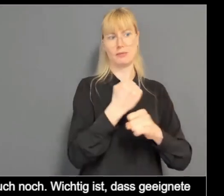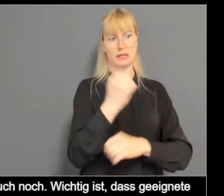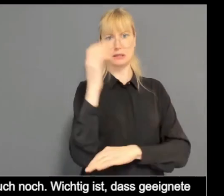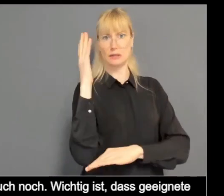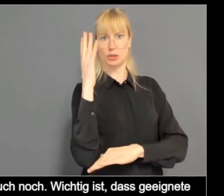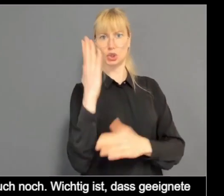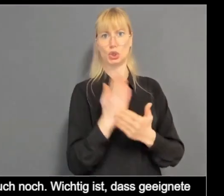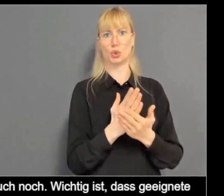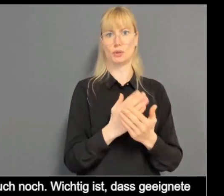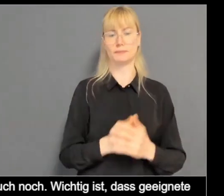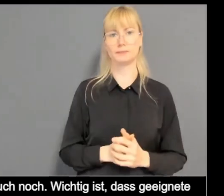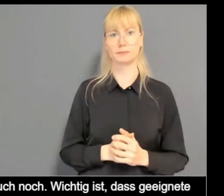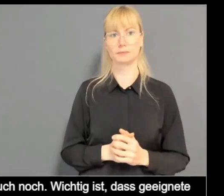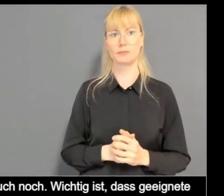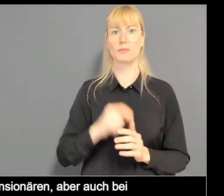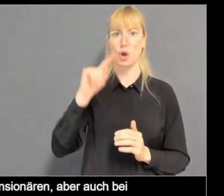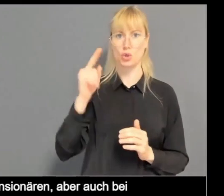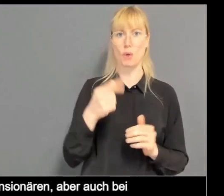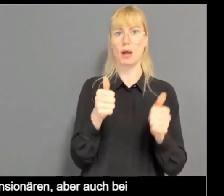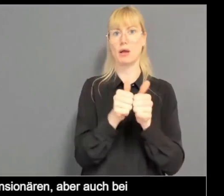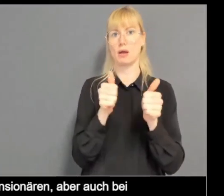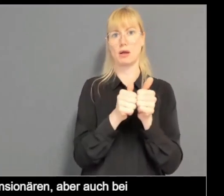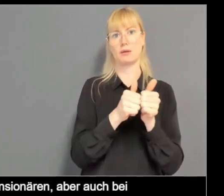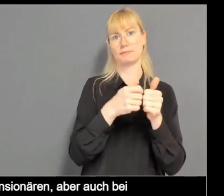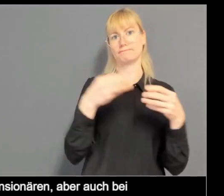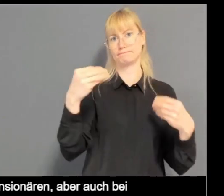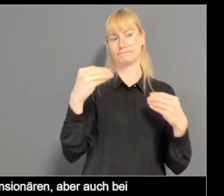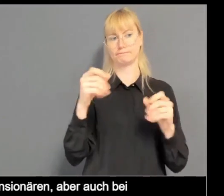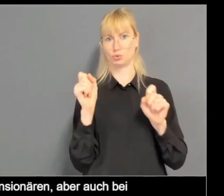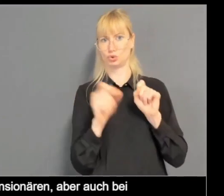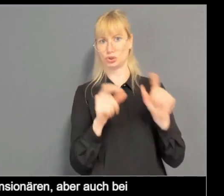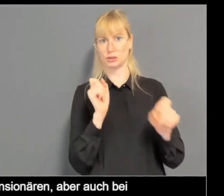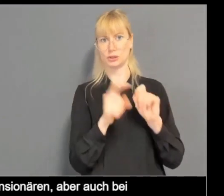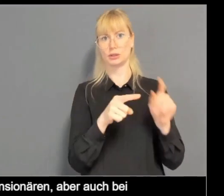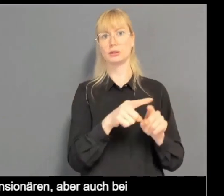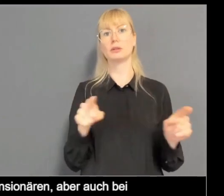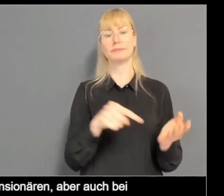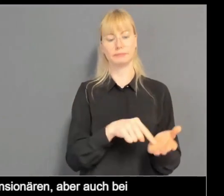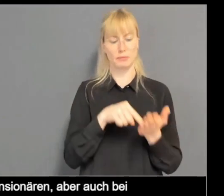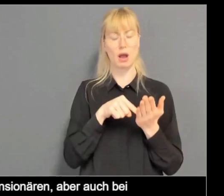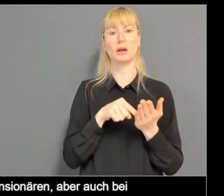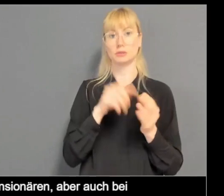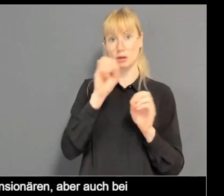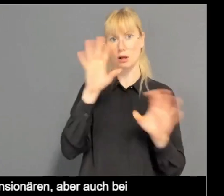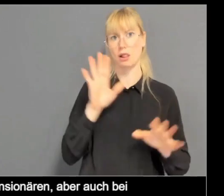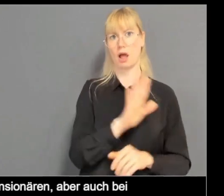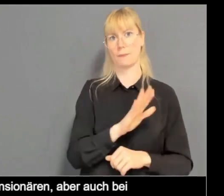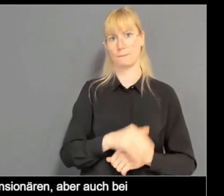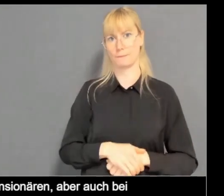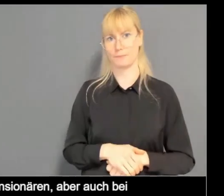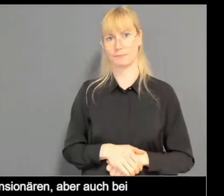ein weiteres Schreiben rausschicken, um diesen Rahmenplan deutlicher abzustecken, und bleiben dann in engen Kontakt,